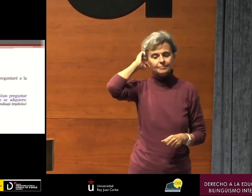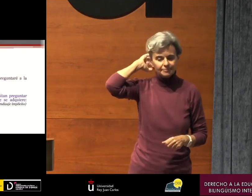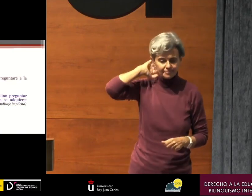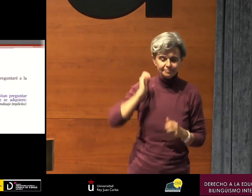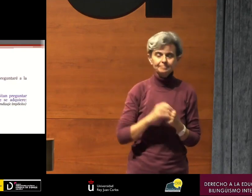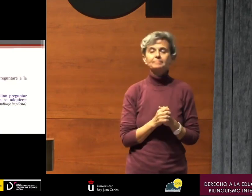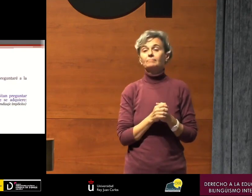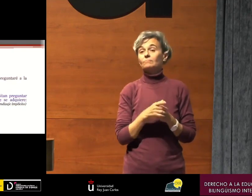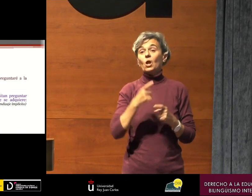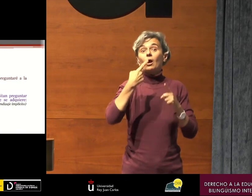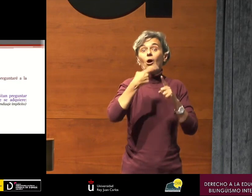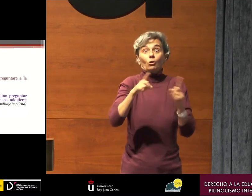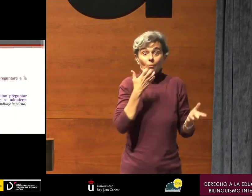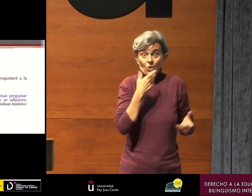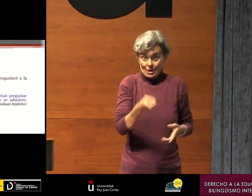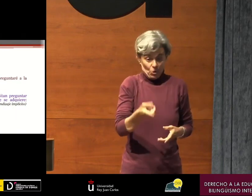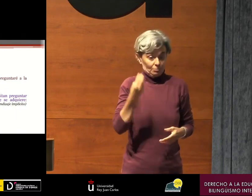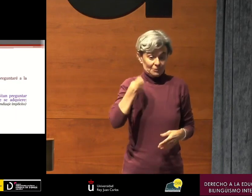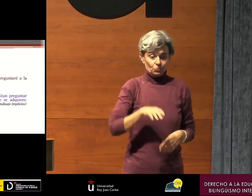ello.